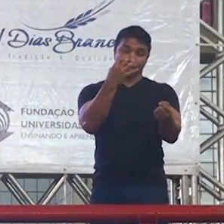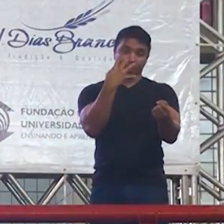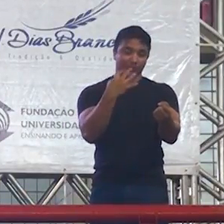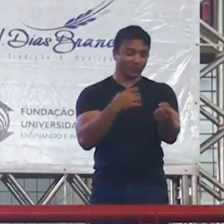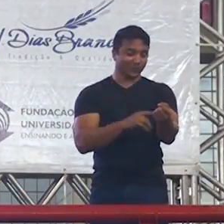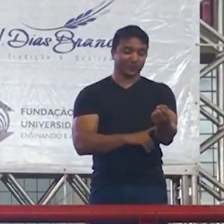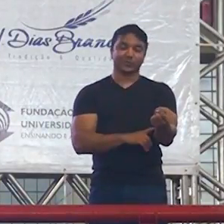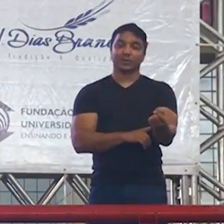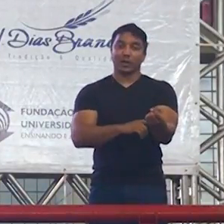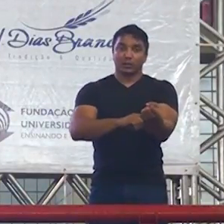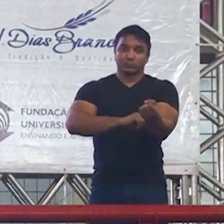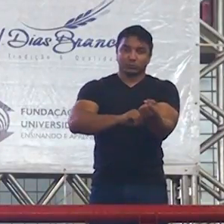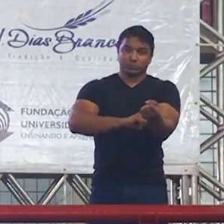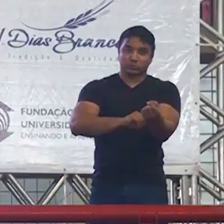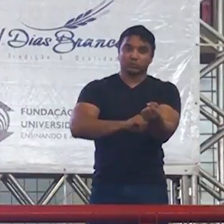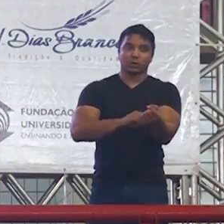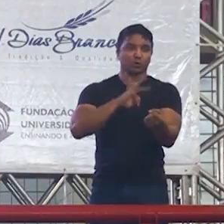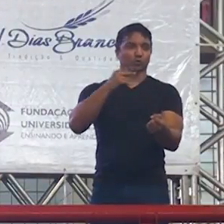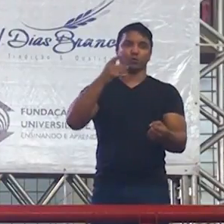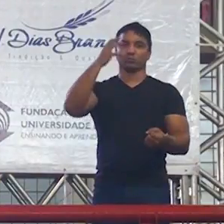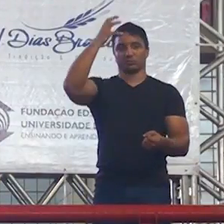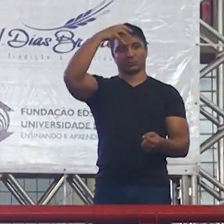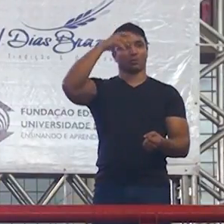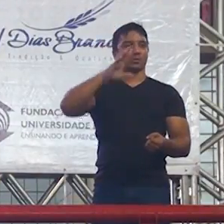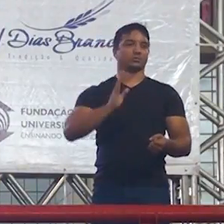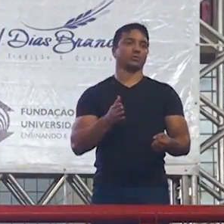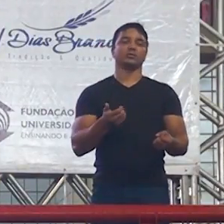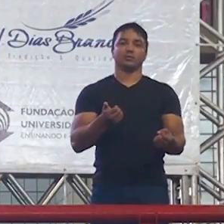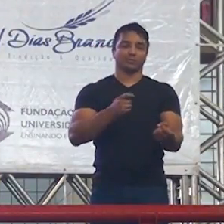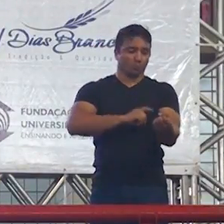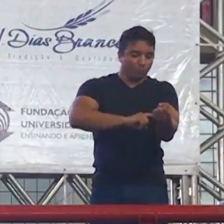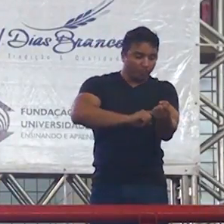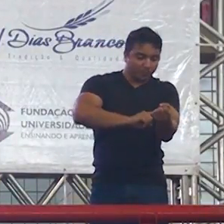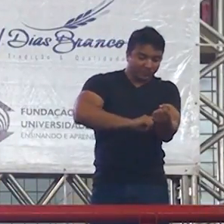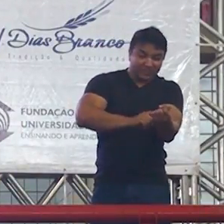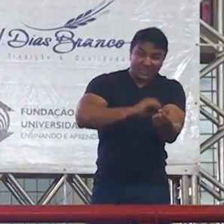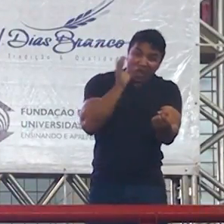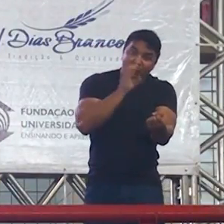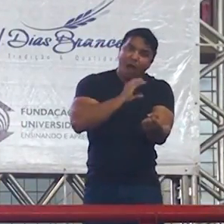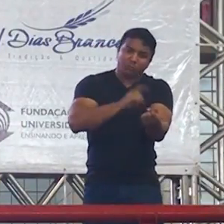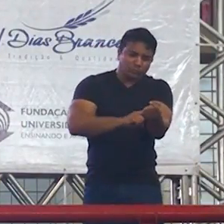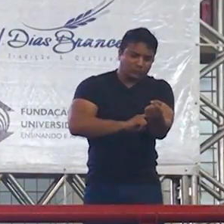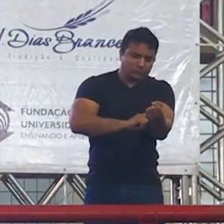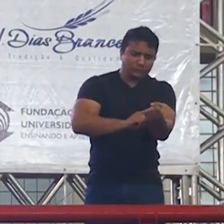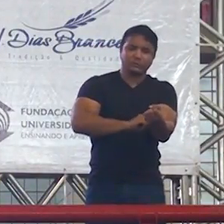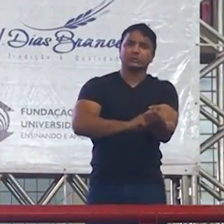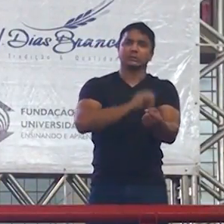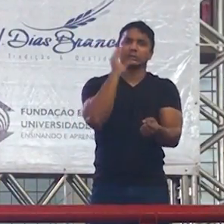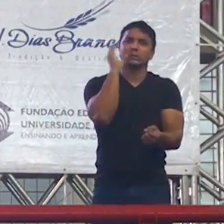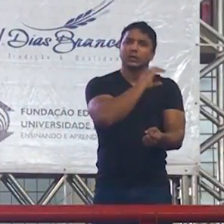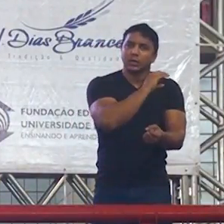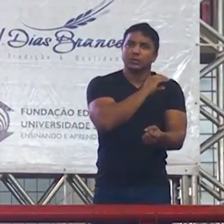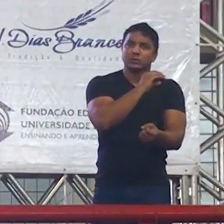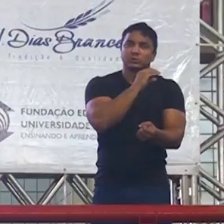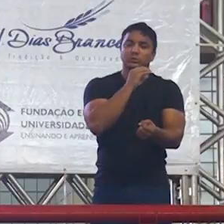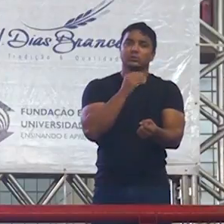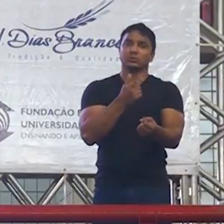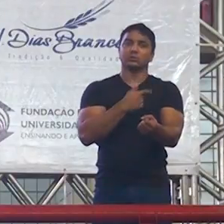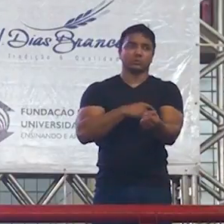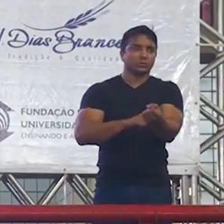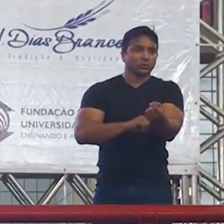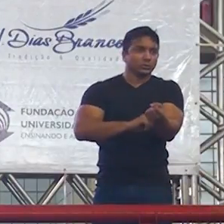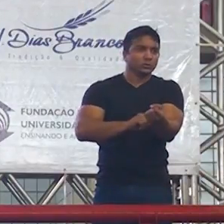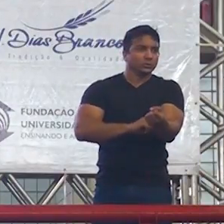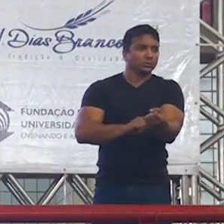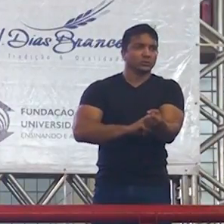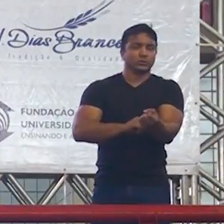atenção. Todo mundo tomou banho, vamos lá. Esfrega mais rápido. Está gerando calor ou não, pessoal? Tá ou